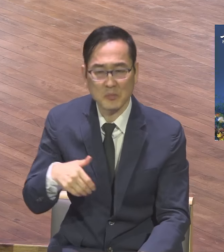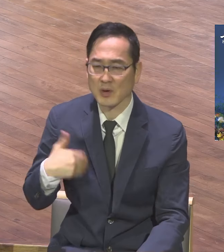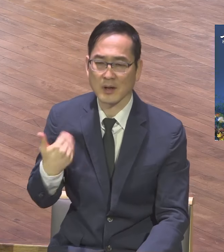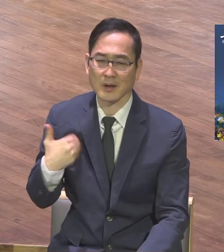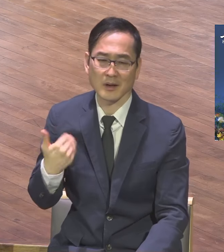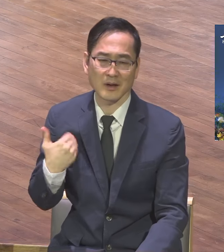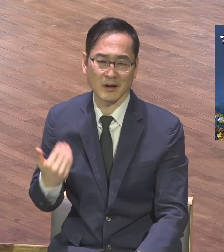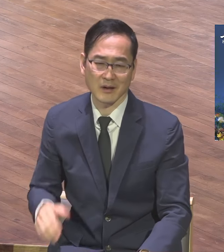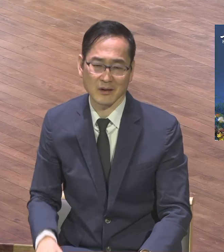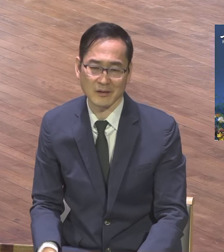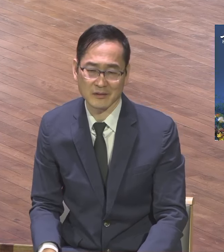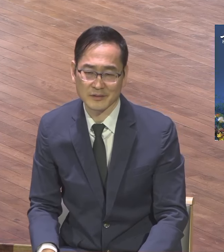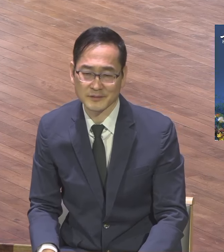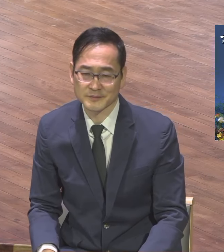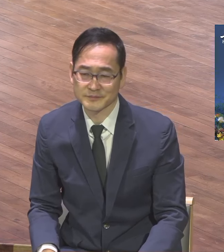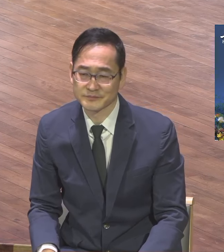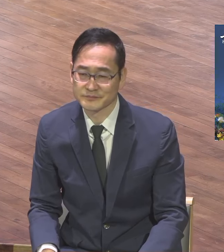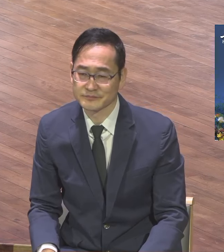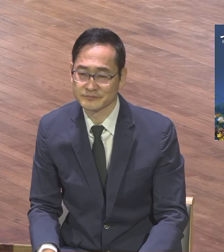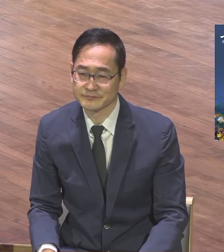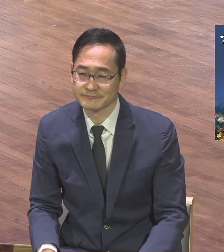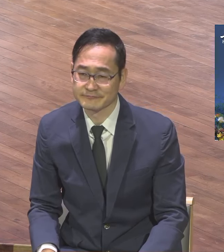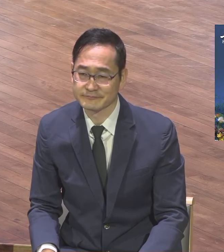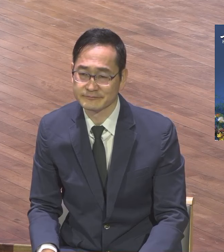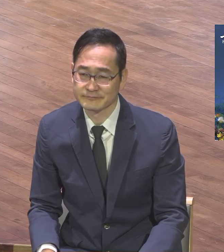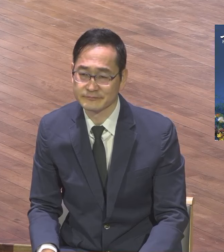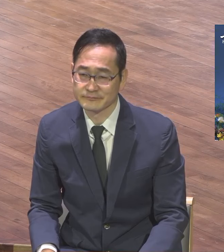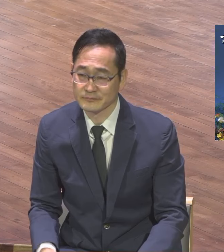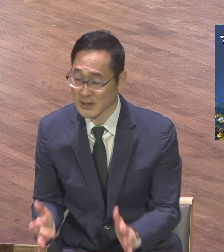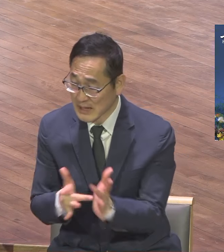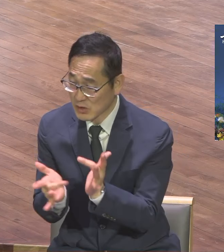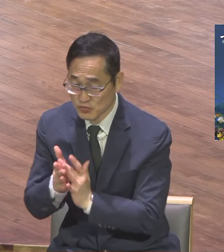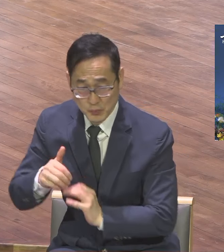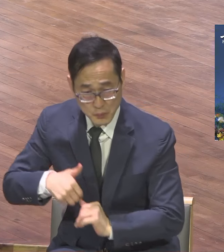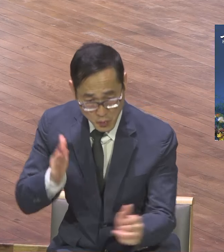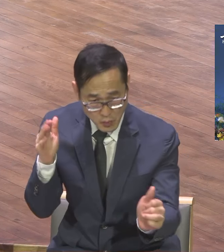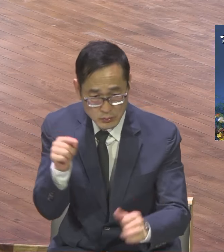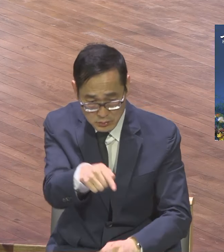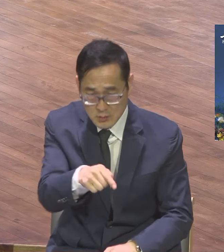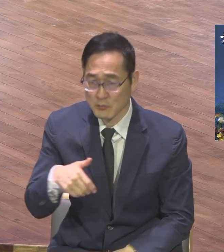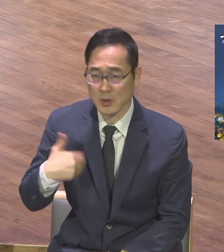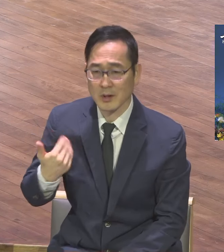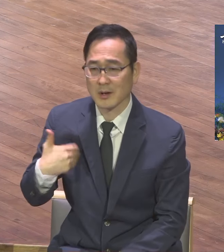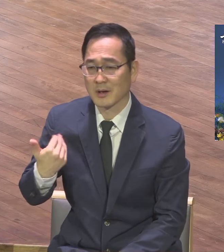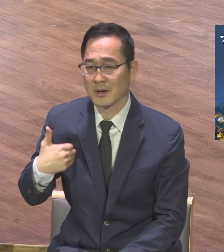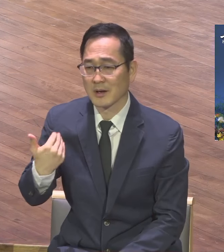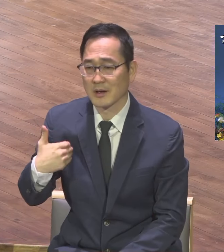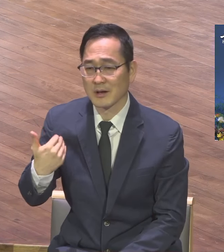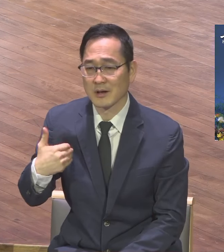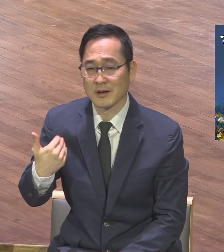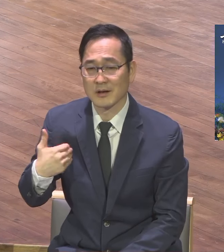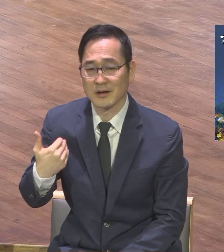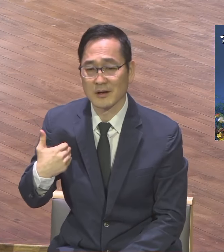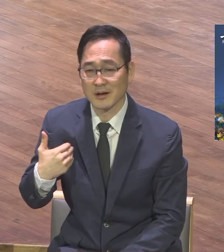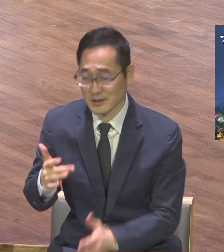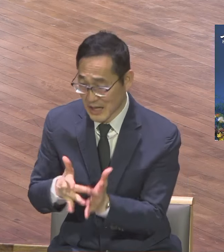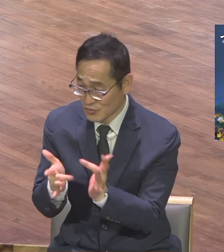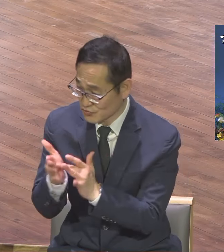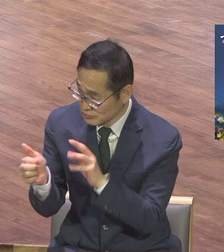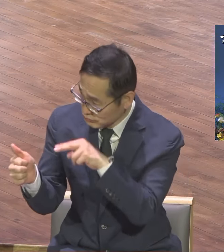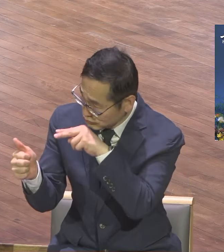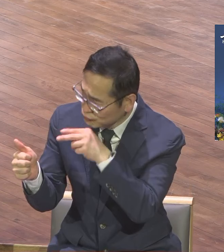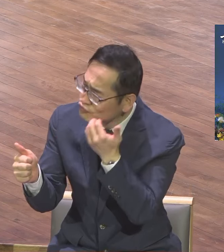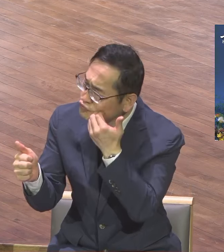선택을 받았는지 안 받았는지 이 엄청난 이 선택을 이